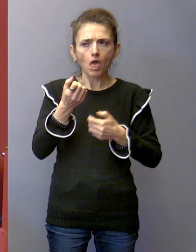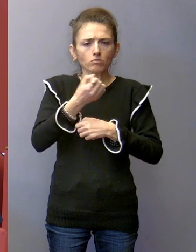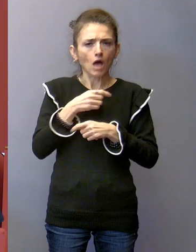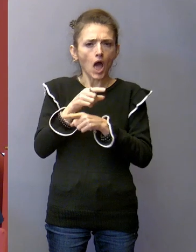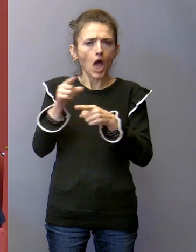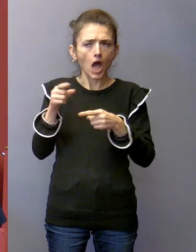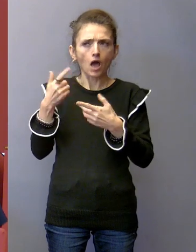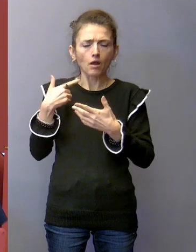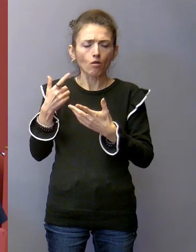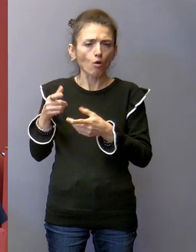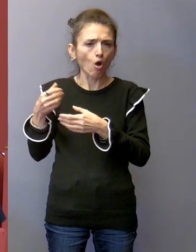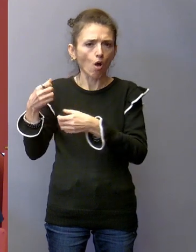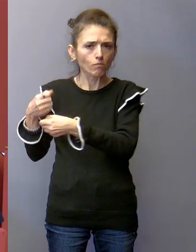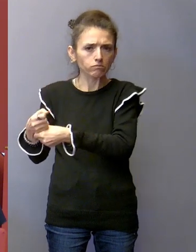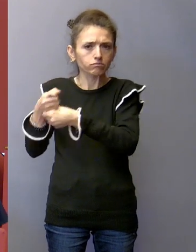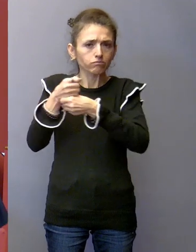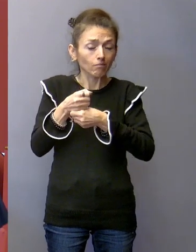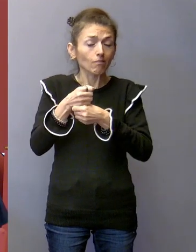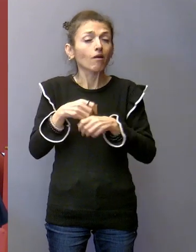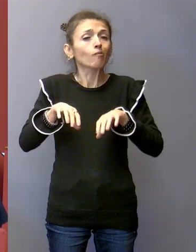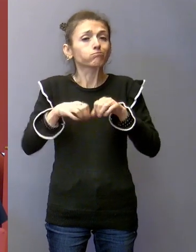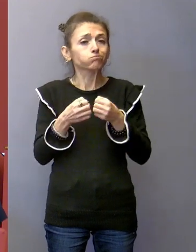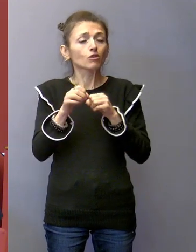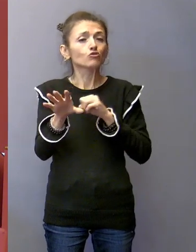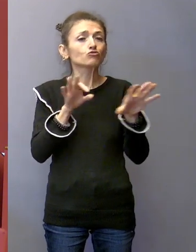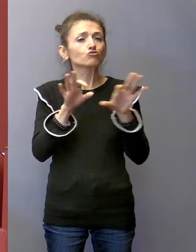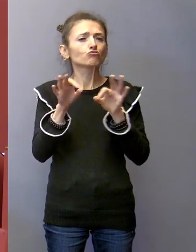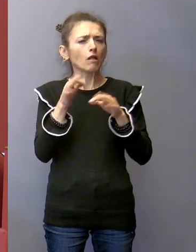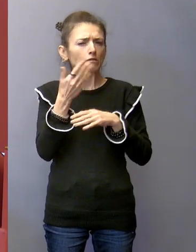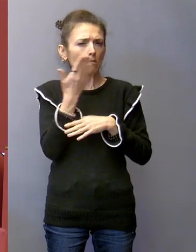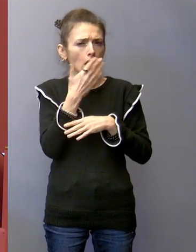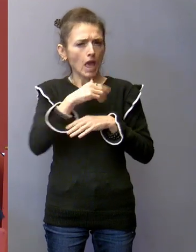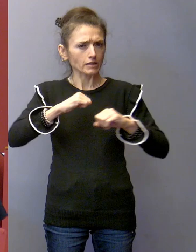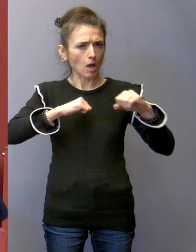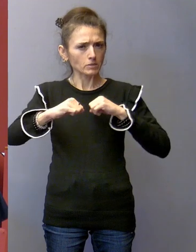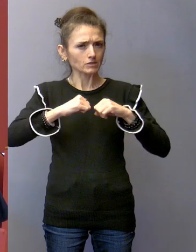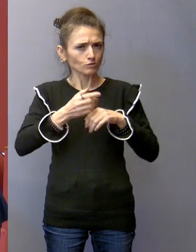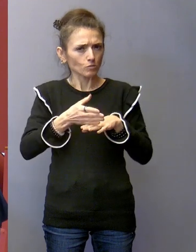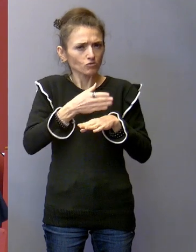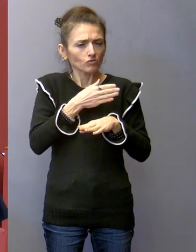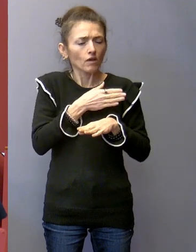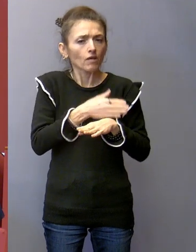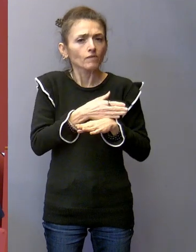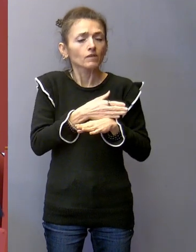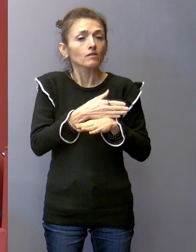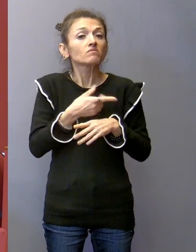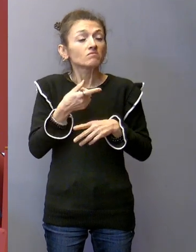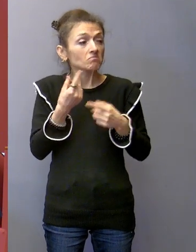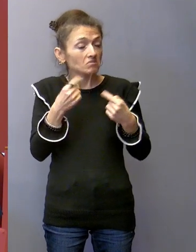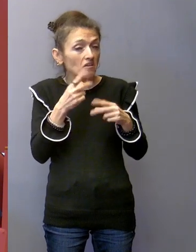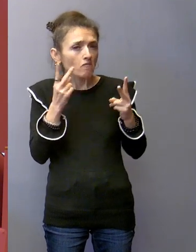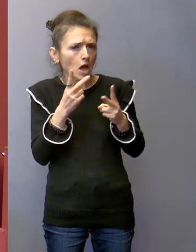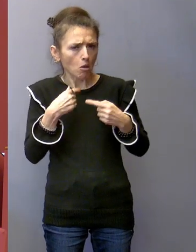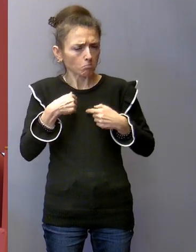per effetto degli delle scelte scellerate delle amministrazioni precedenti ora se ammesso che questo sia vero non